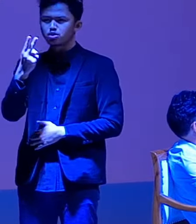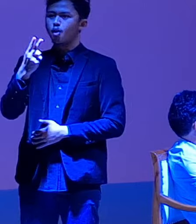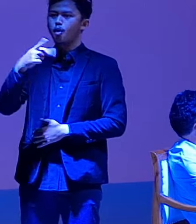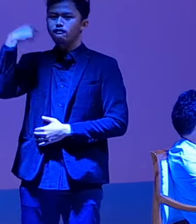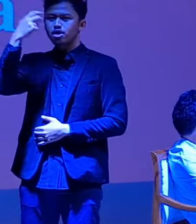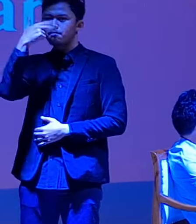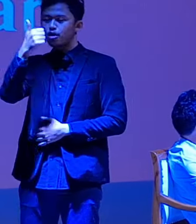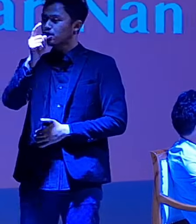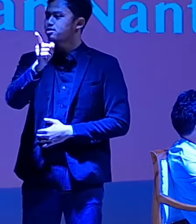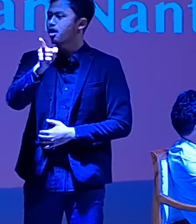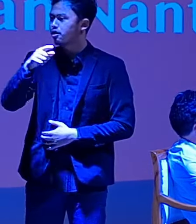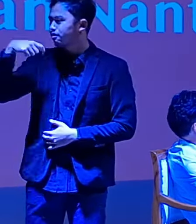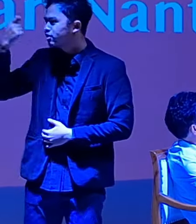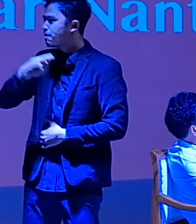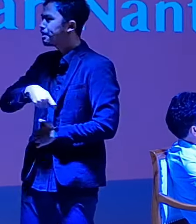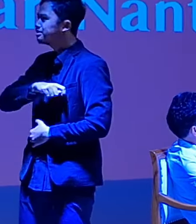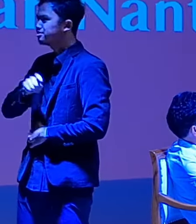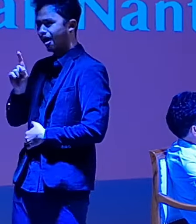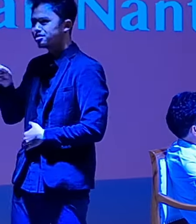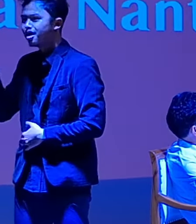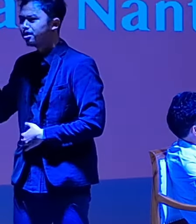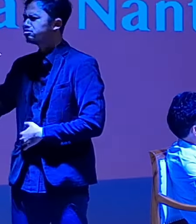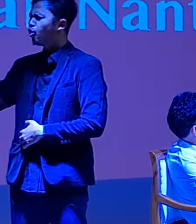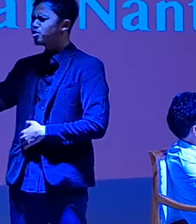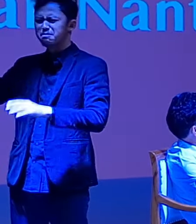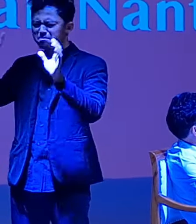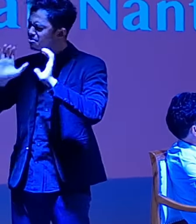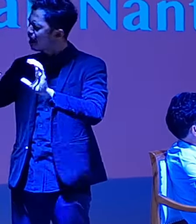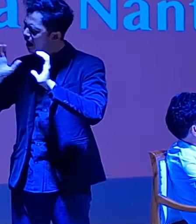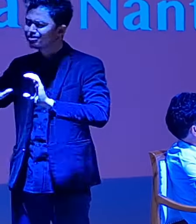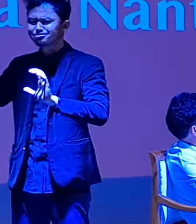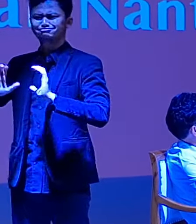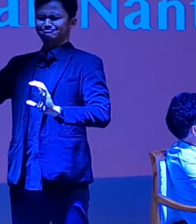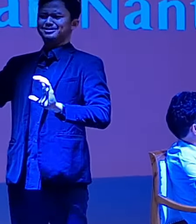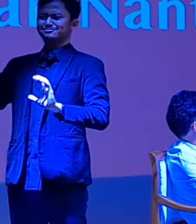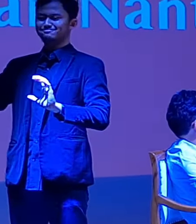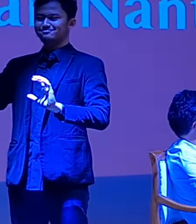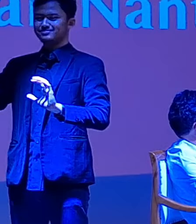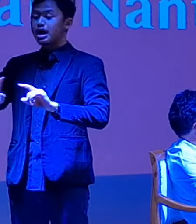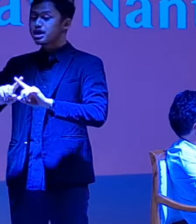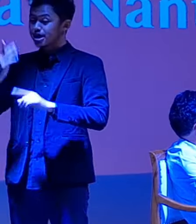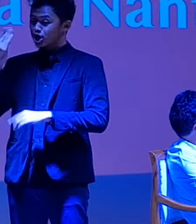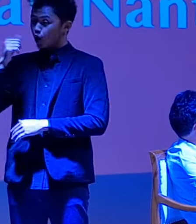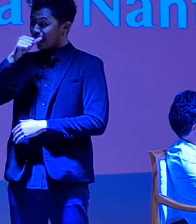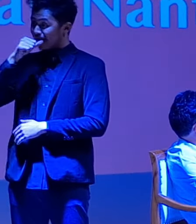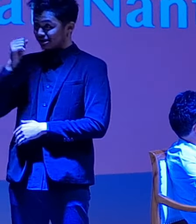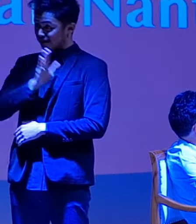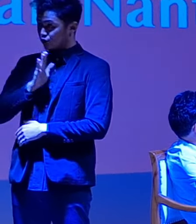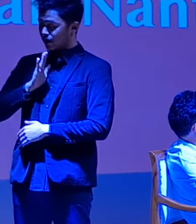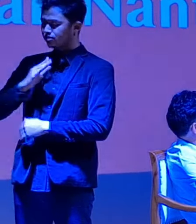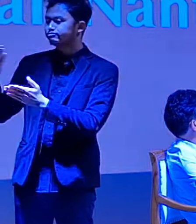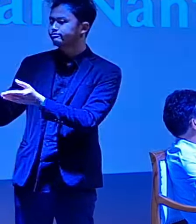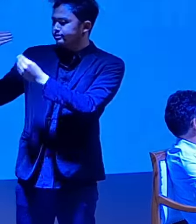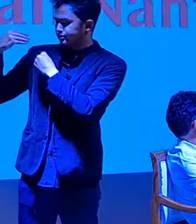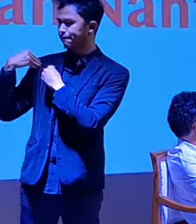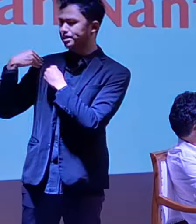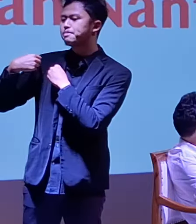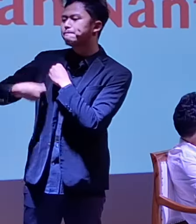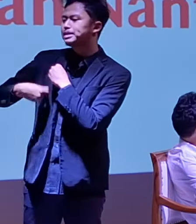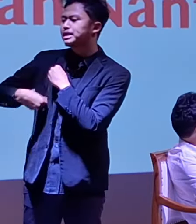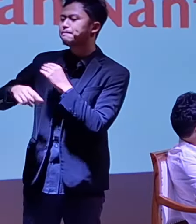bagus, film Prancis di Lip. Nah, itu ketika Mas Anies menjadi Mendikbud, itu